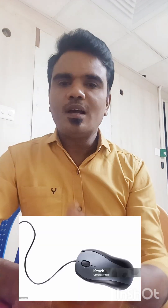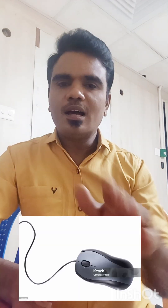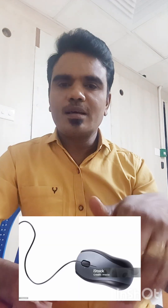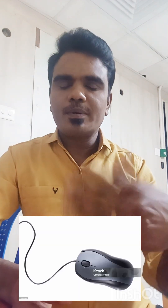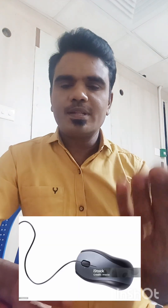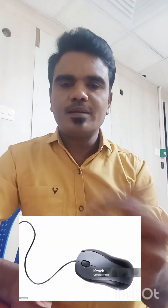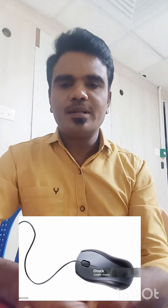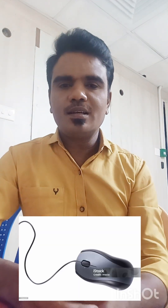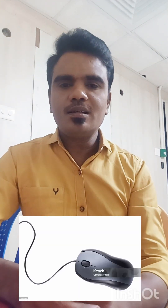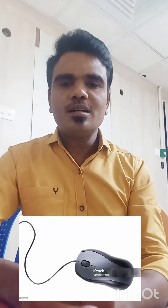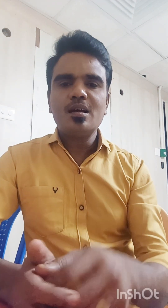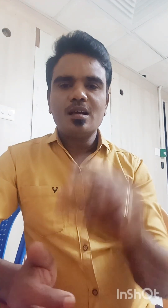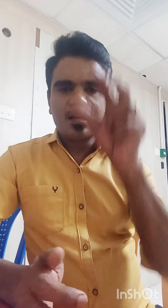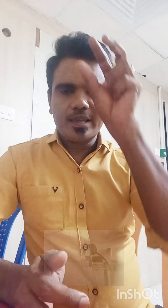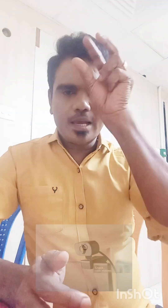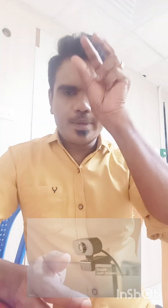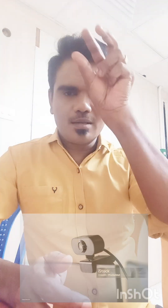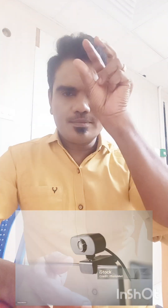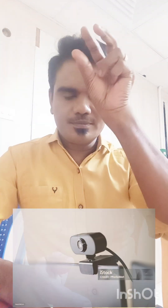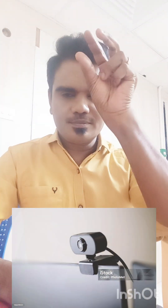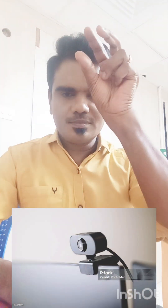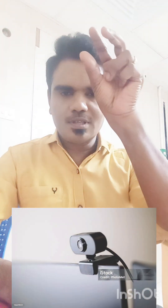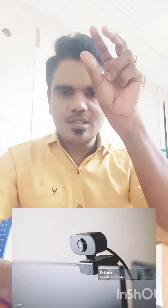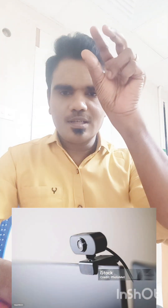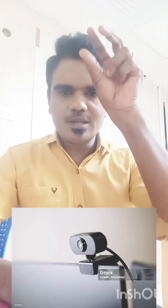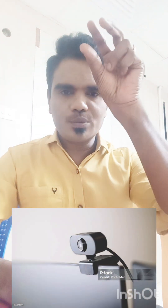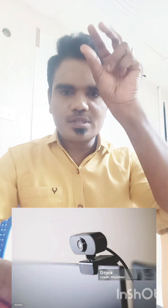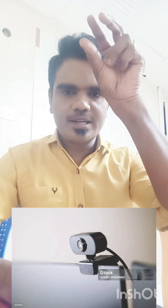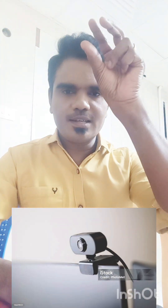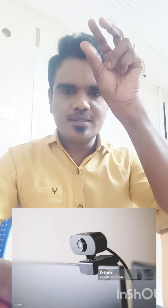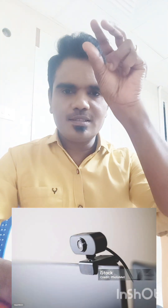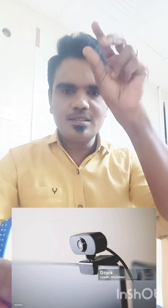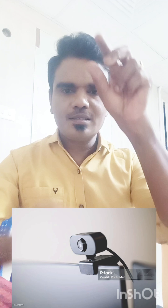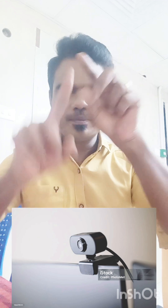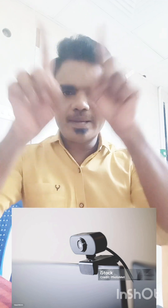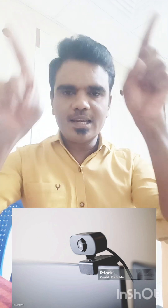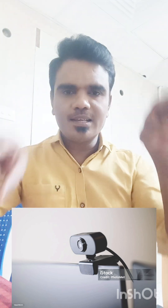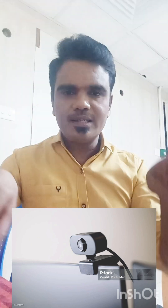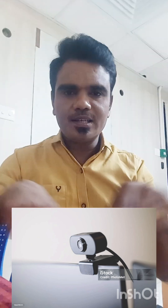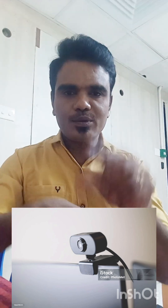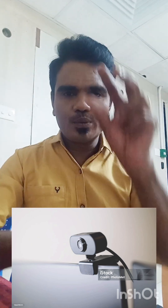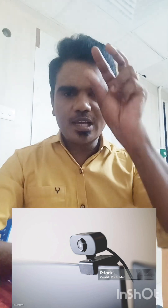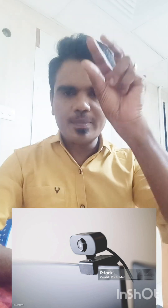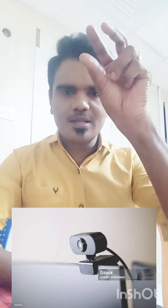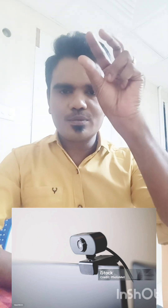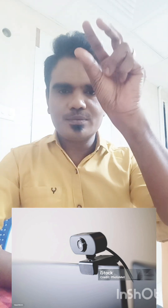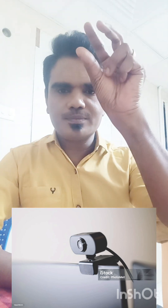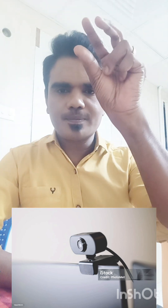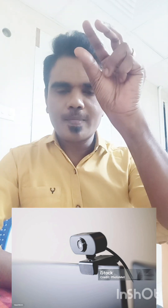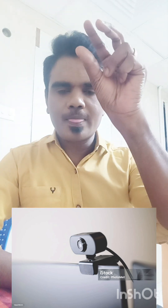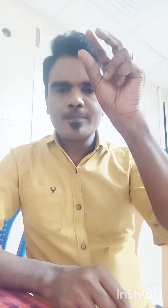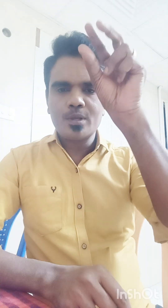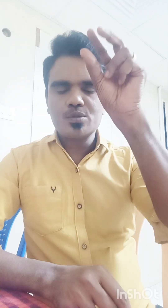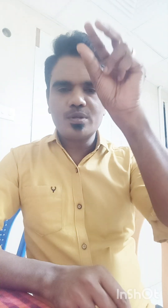அதுக்கப்புறம் பார்த்திங்க அப்படின்னா கேமரா. என்னாகும், ஸ்க்ரீனில் வந்து மேலே அதில் என்னாகும் கேமரா இருக்கும். ஸோ இது